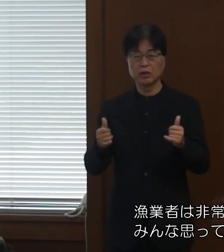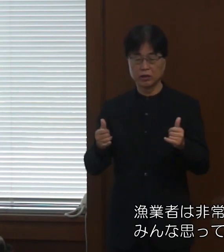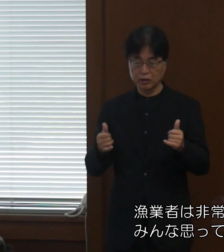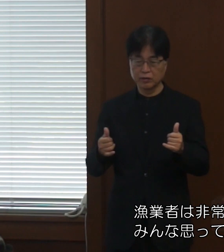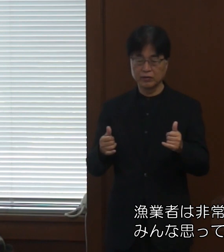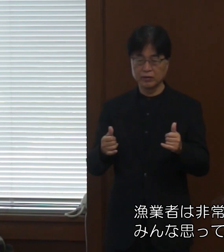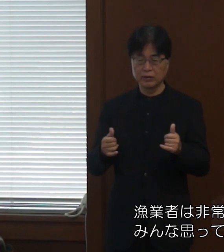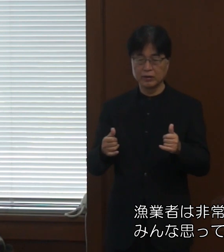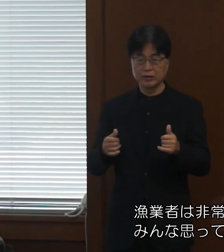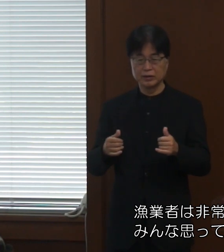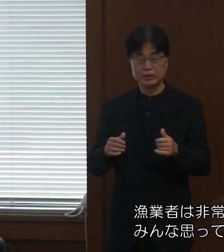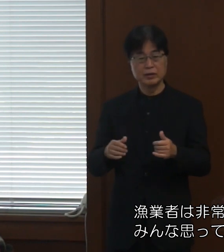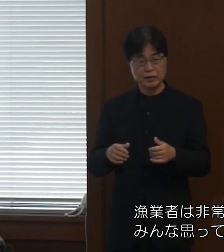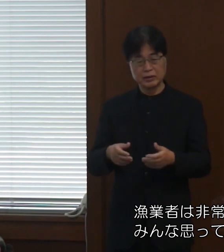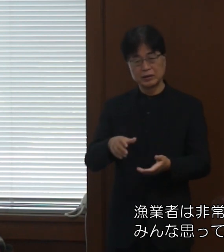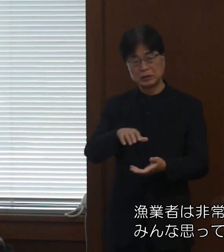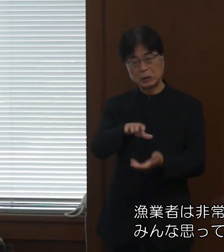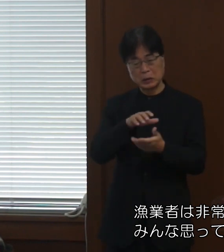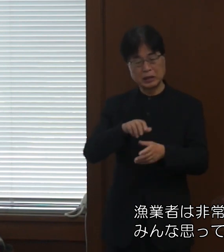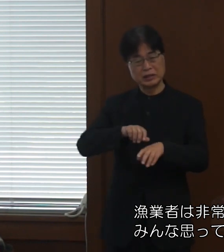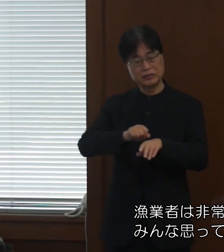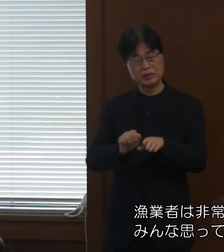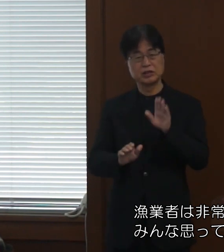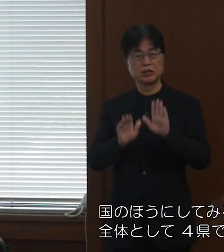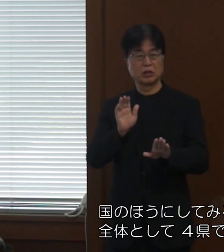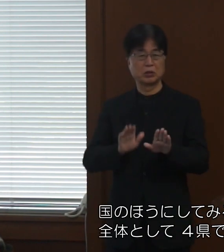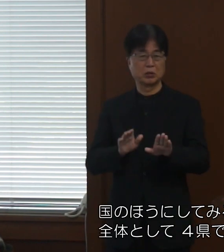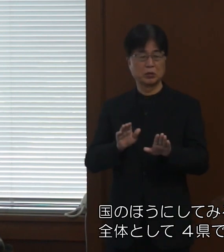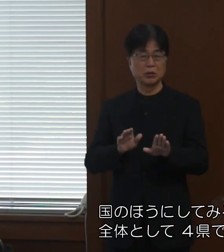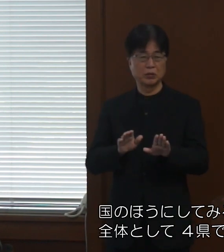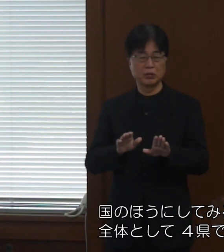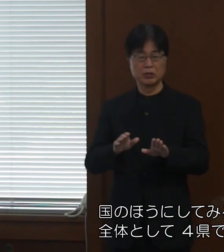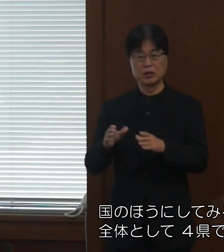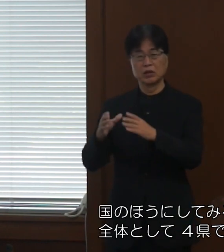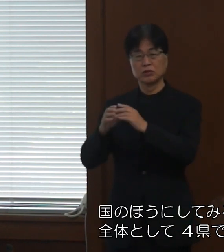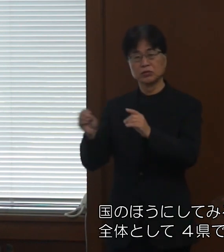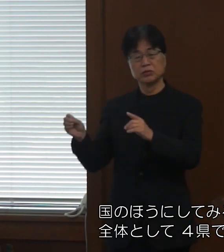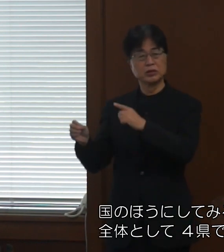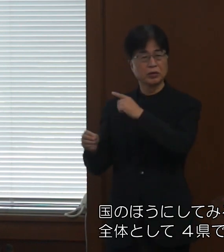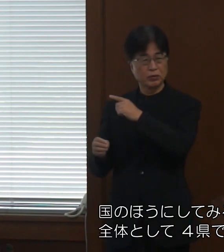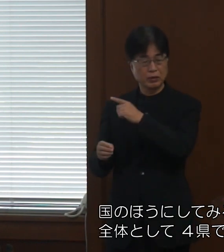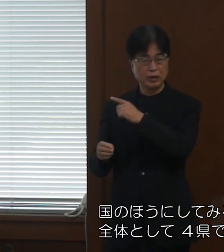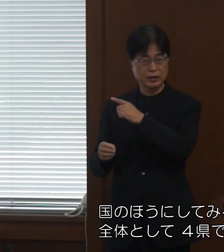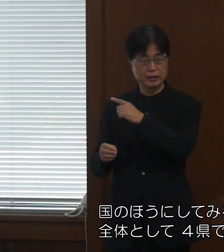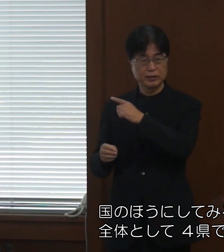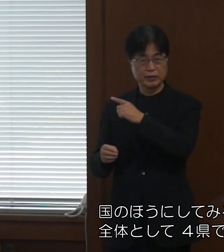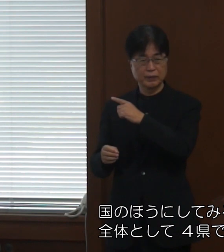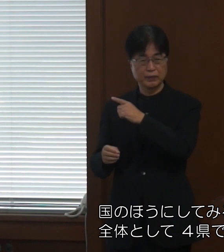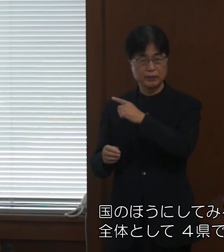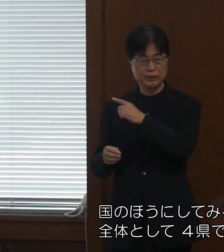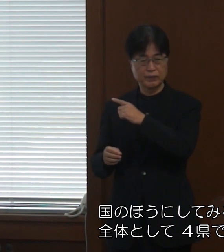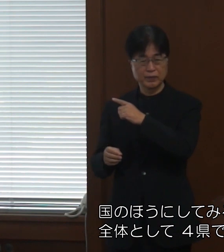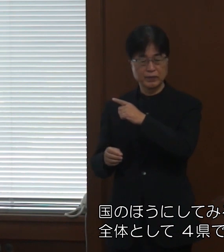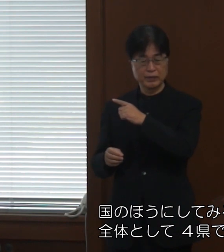状況だとみんな思ってるわけですけれども国の方にしてみるとこの